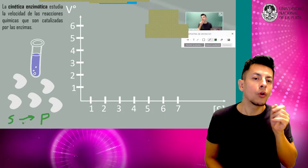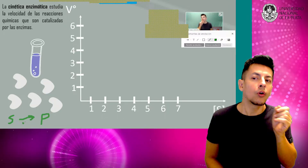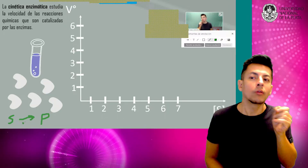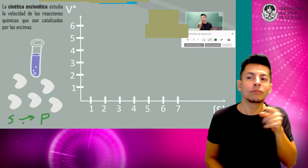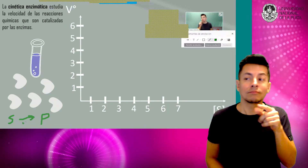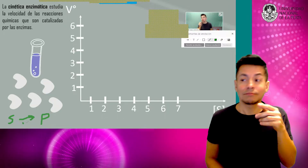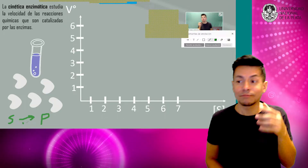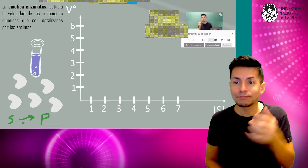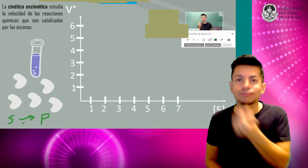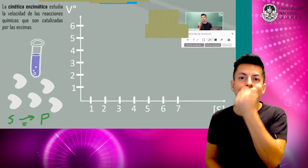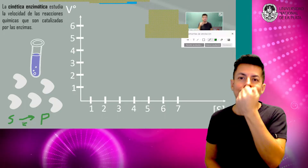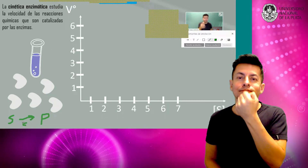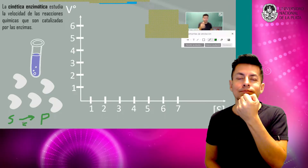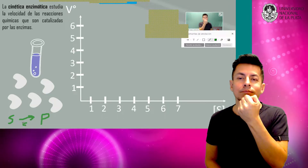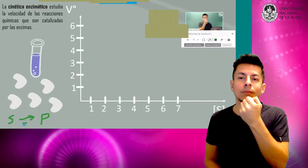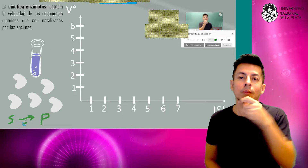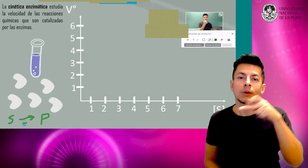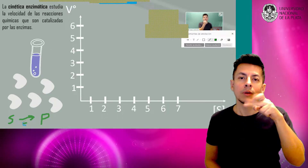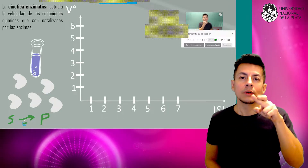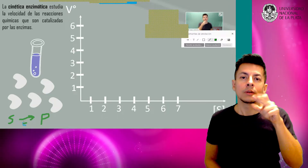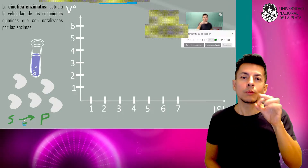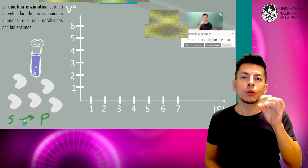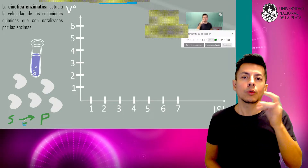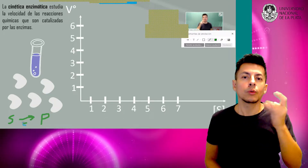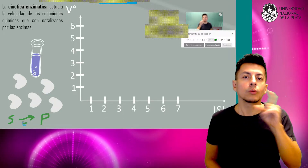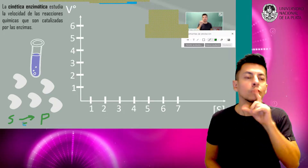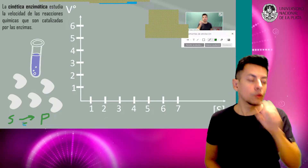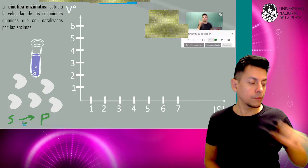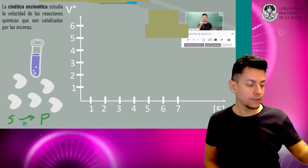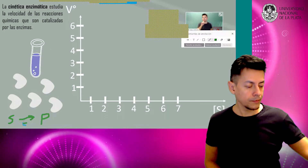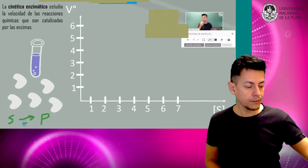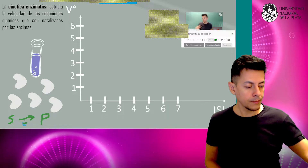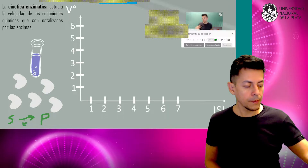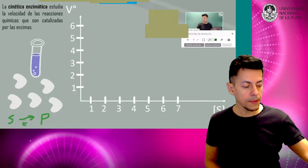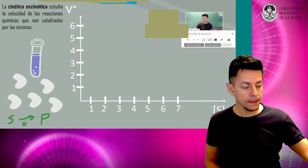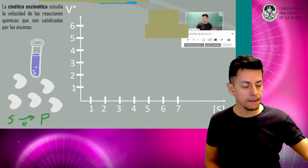presencia de enzimas.